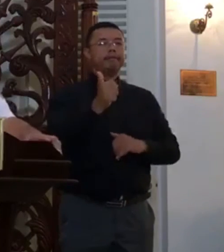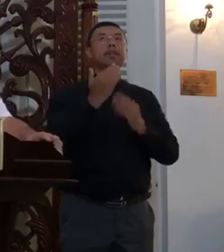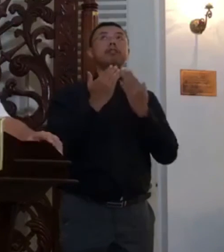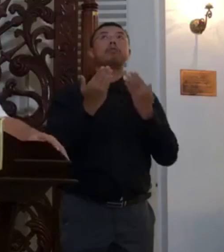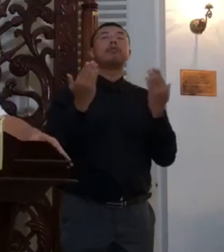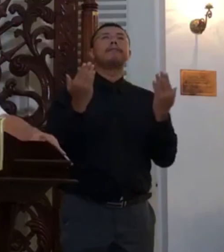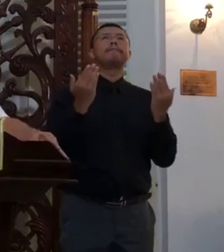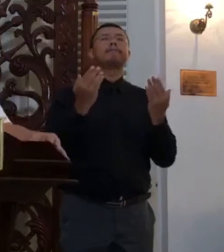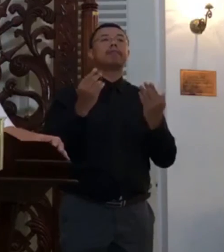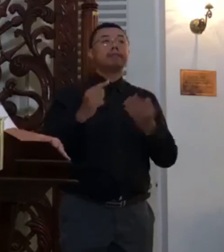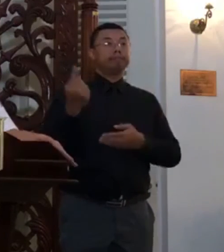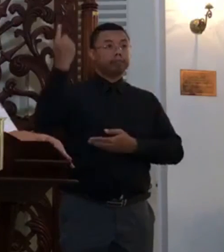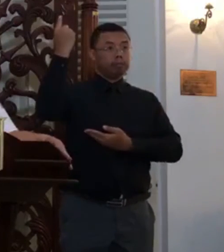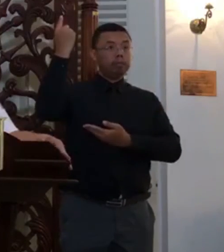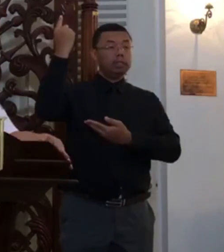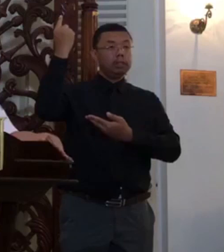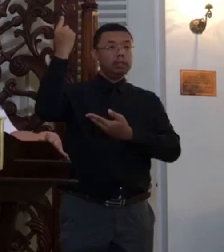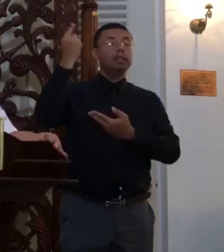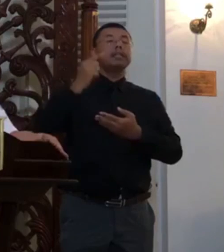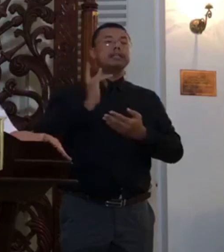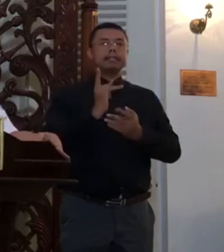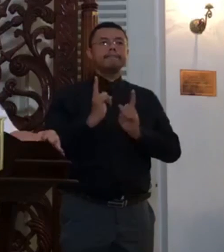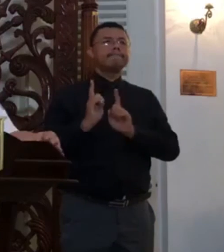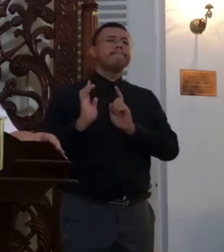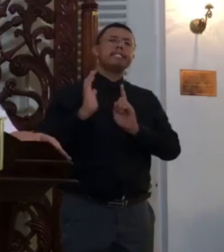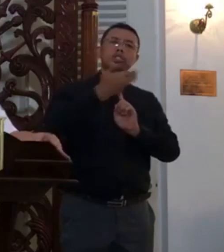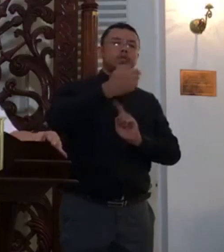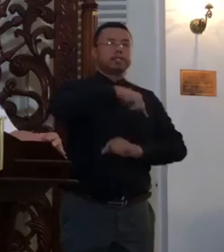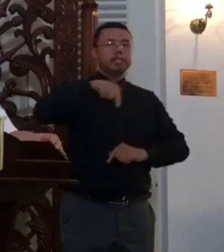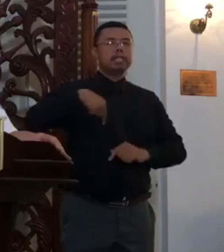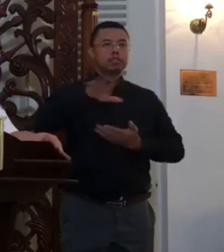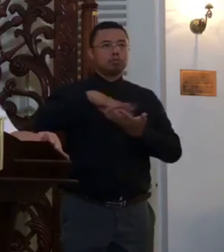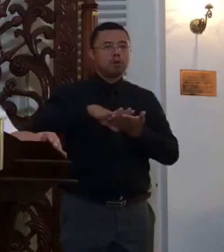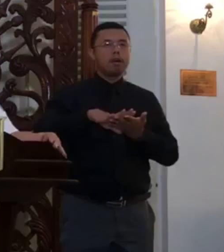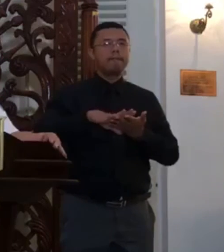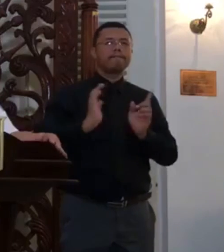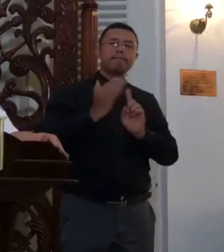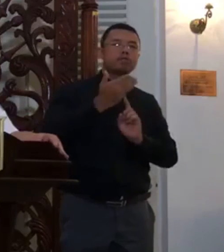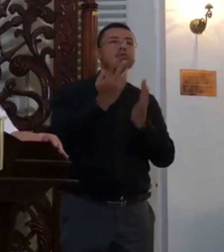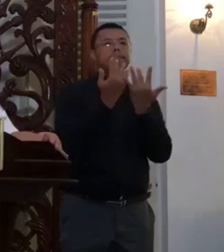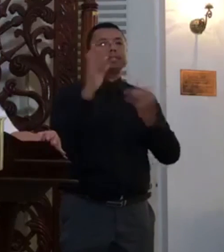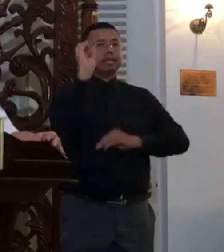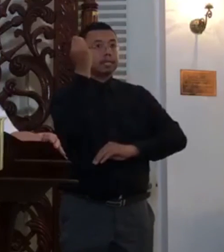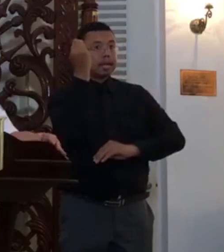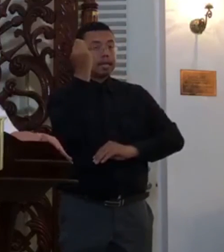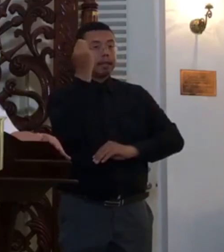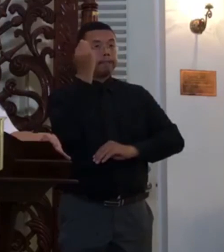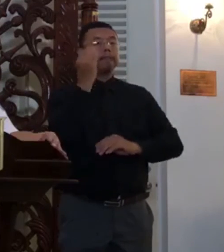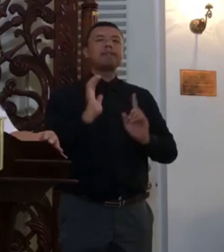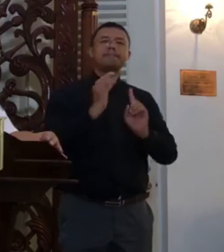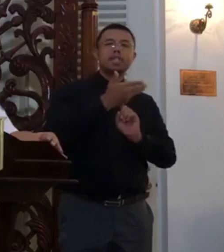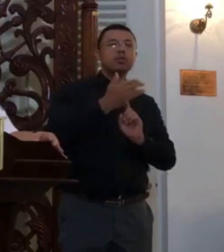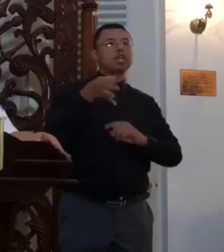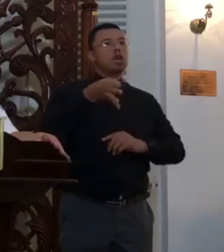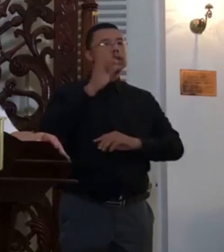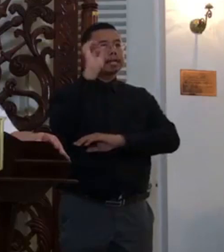Semoga Allah subhanahu wa ta'ala selalu melindungi kita semua, selalu melindungi warga Jakarta, melindungi